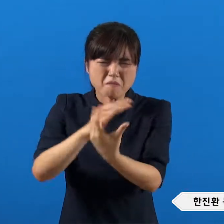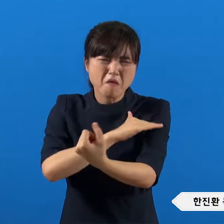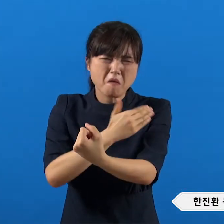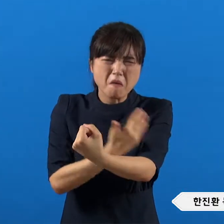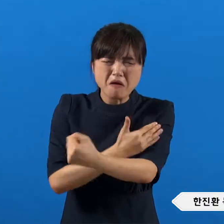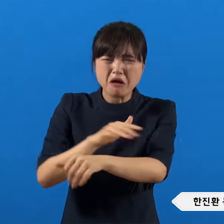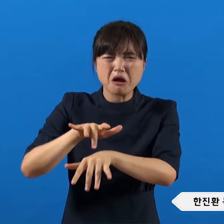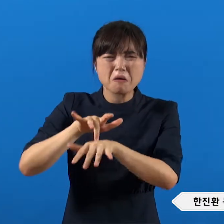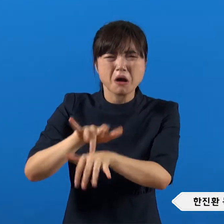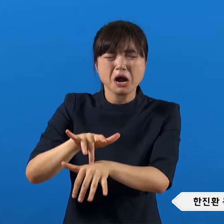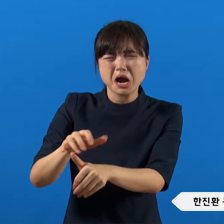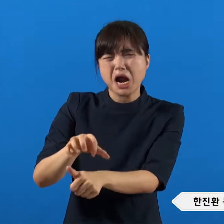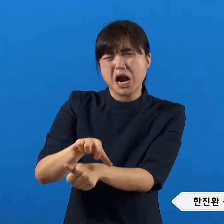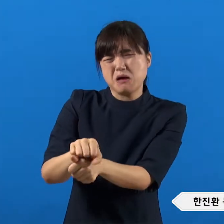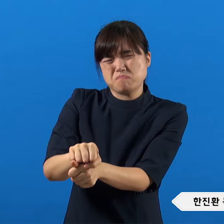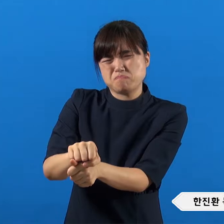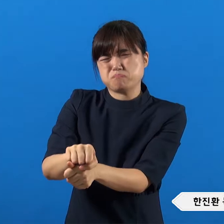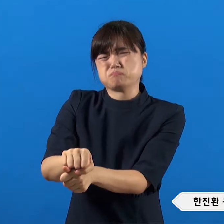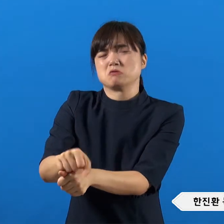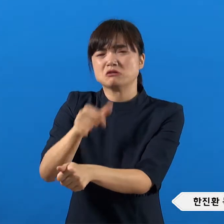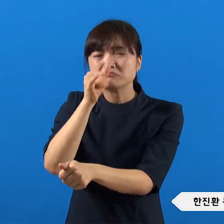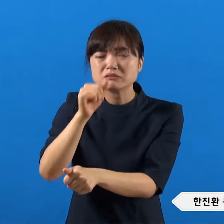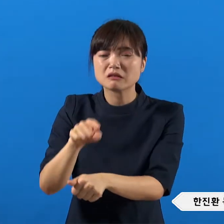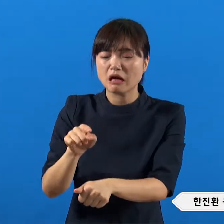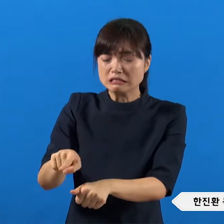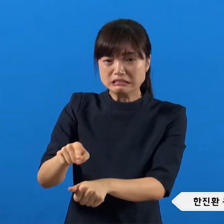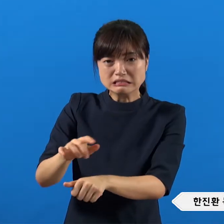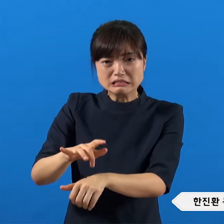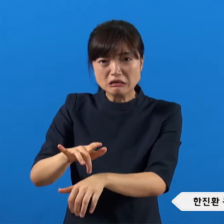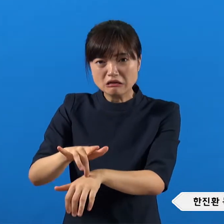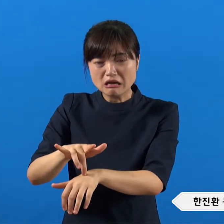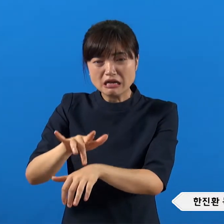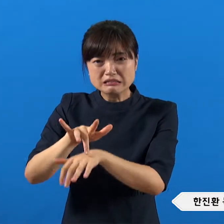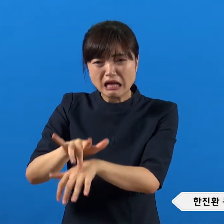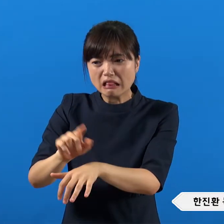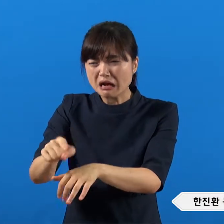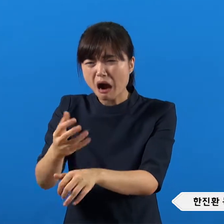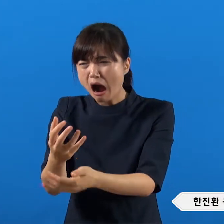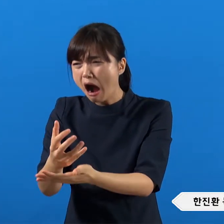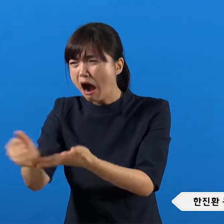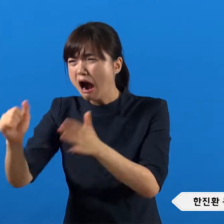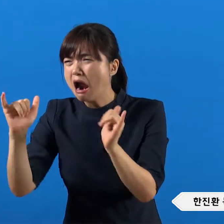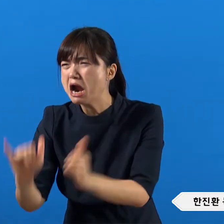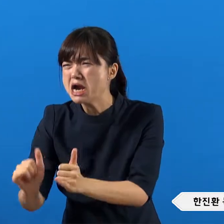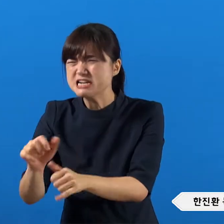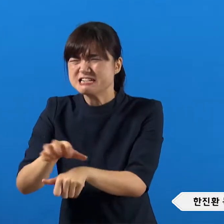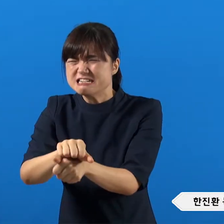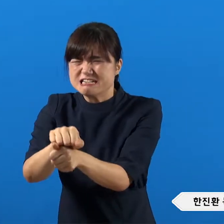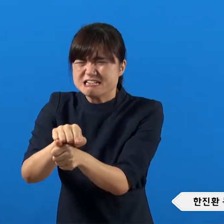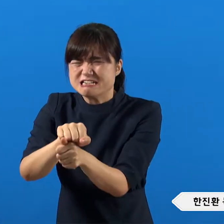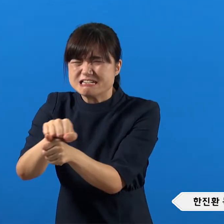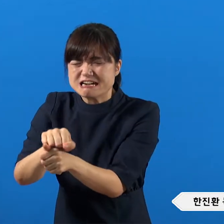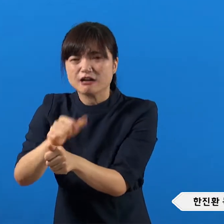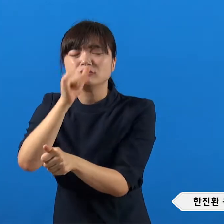있습니다. 사탄이 그 영혼 한 사람이라도 빼앗기지 않으려고 혈안이 되어서 날뛰고